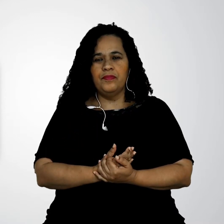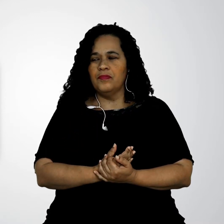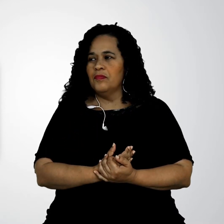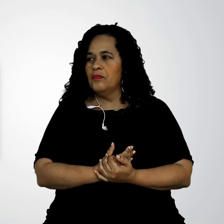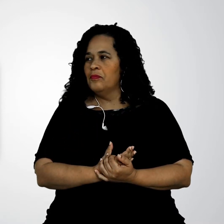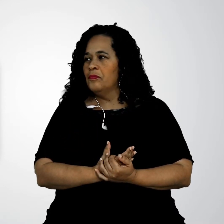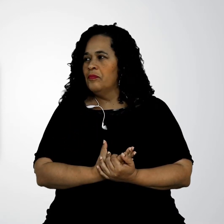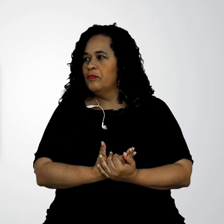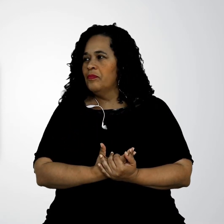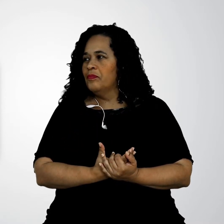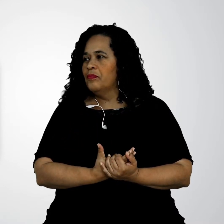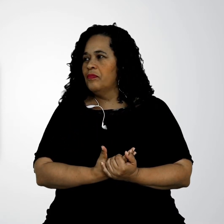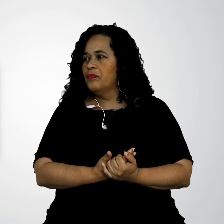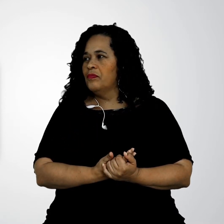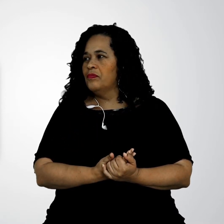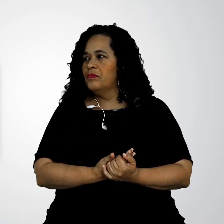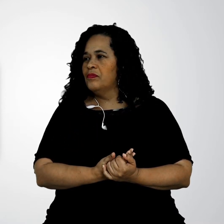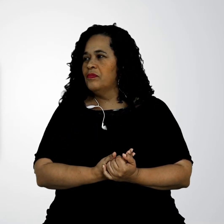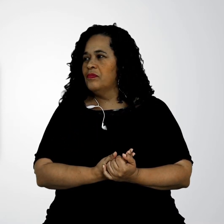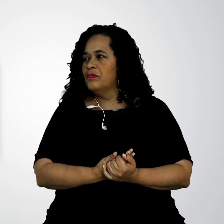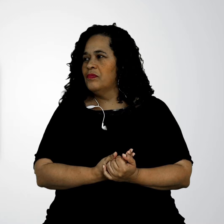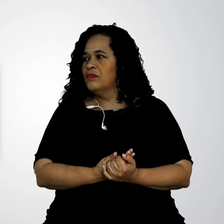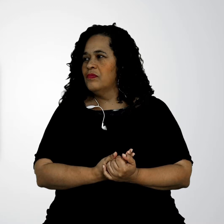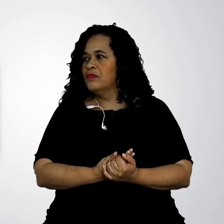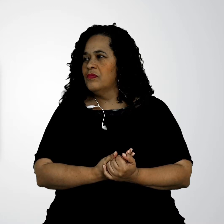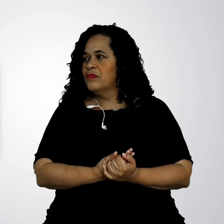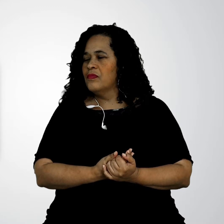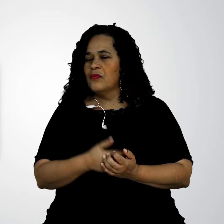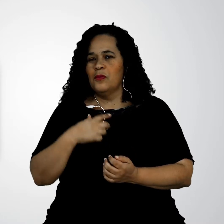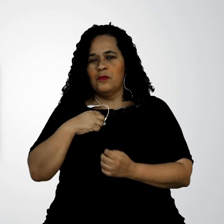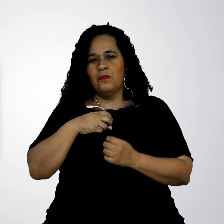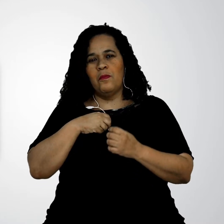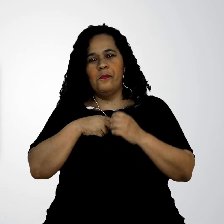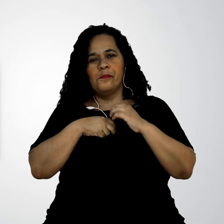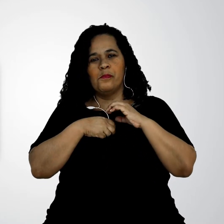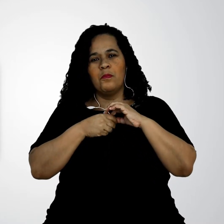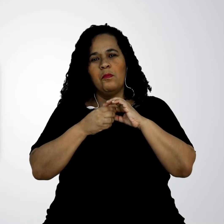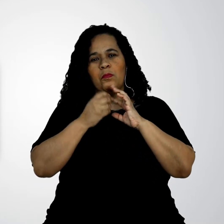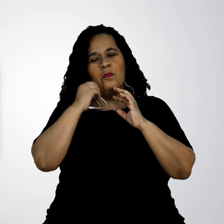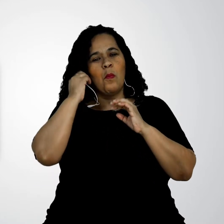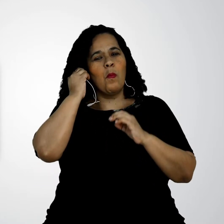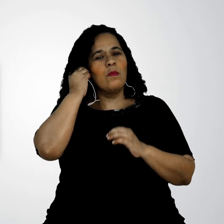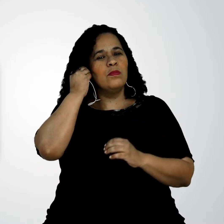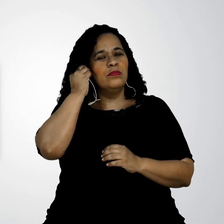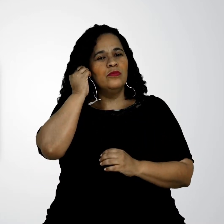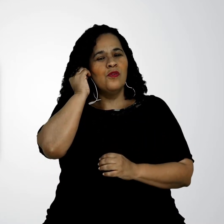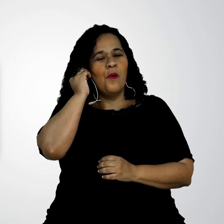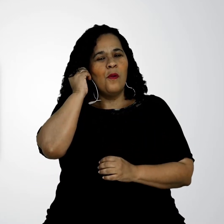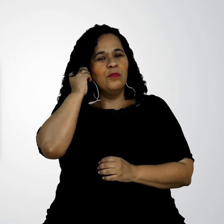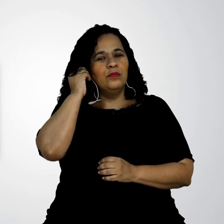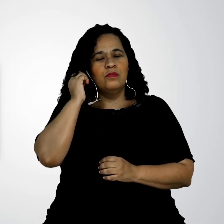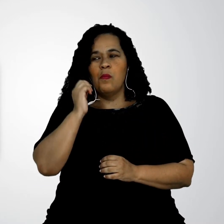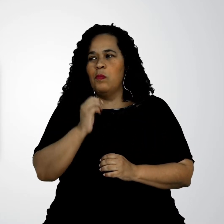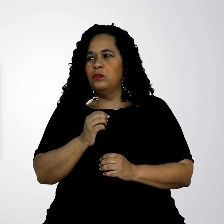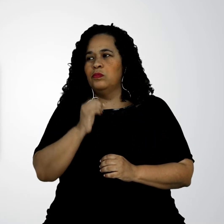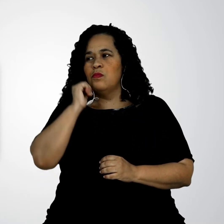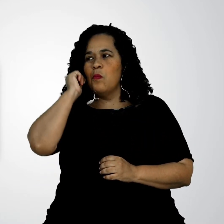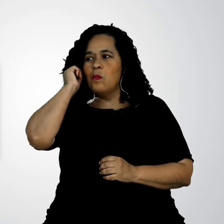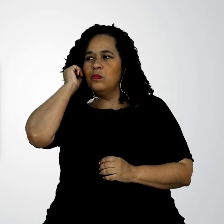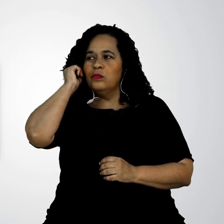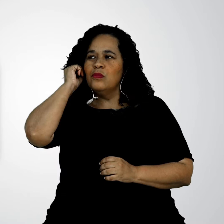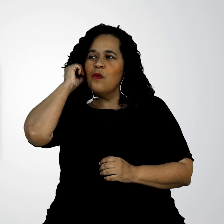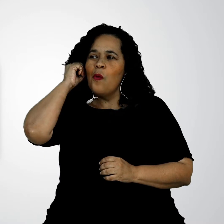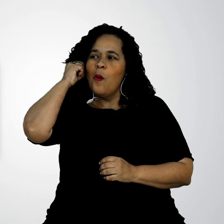Willi, tal, que vai nos acompanhar na lição. Então já entro no pastor Willi. Já entra no pastor Willi, beleza? Beleza. Eu vou voltar a câmera em Para você. tratar desse